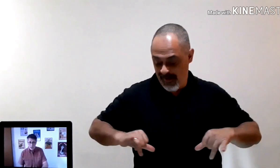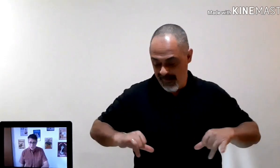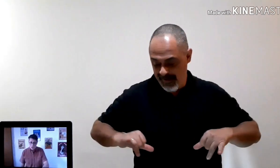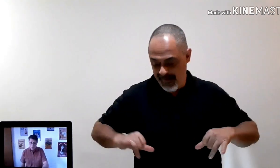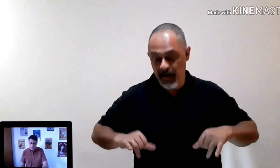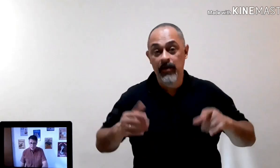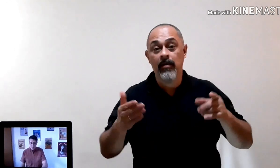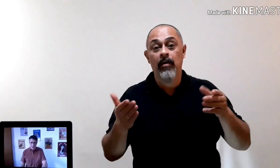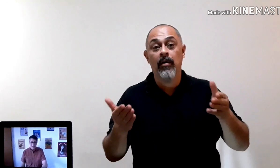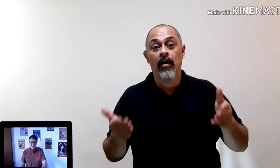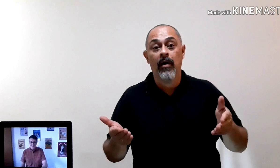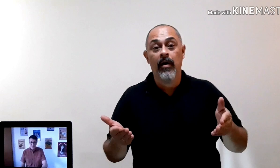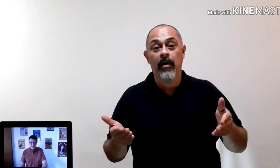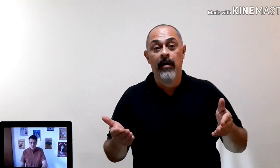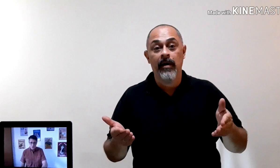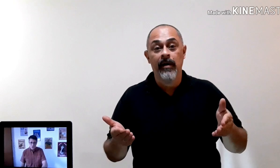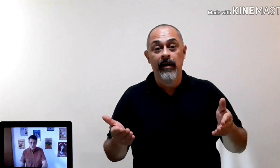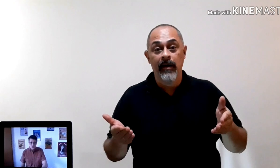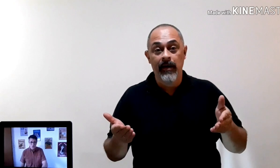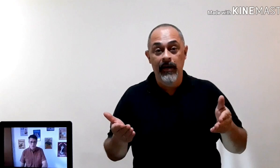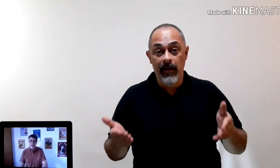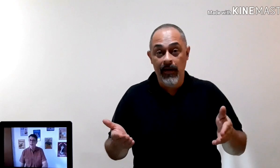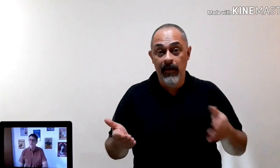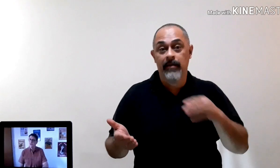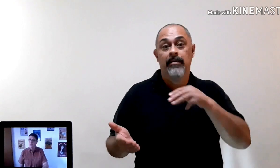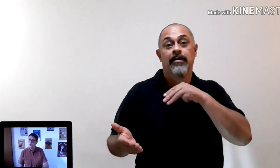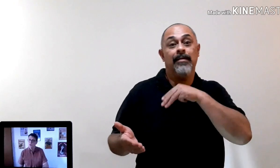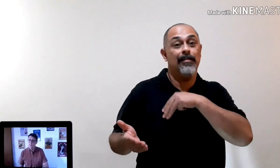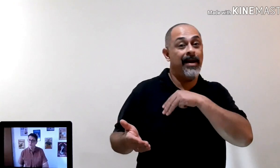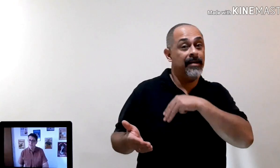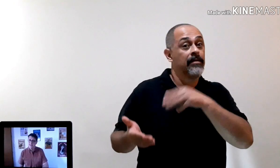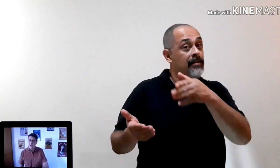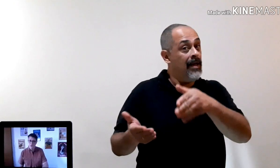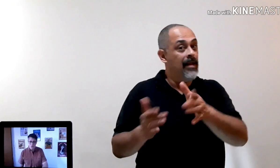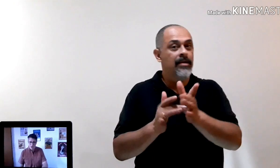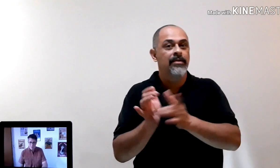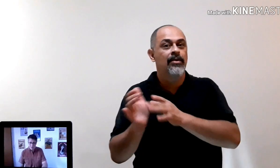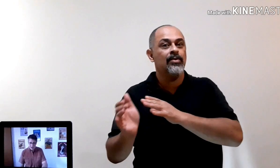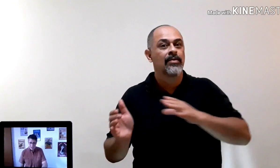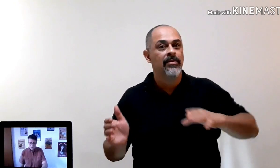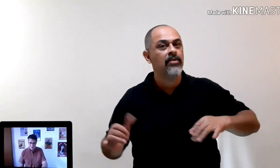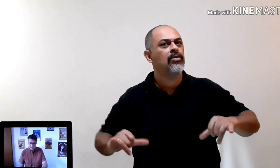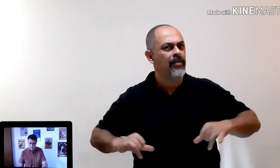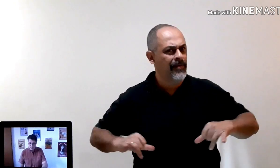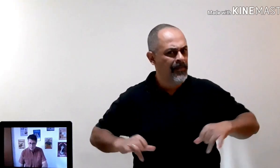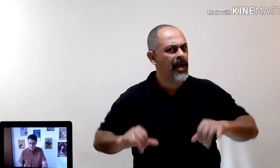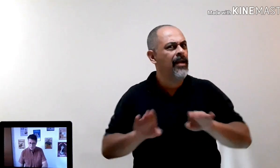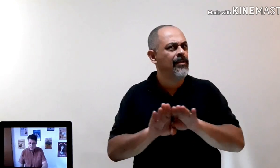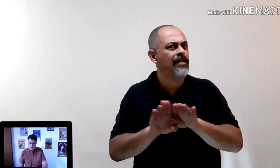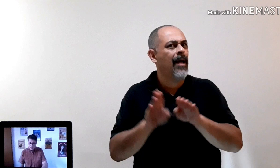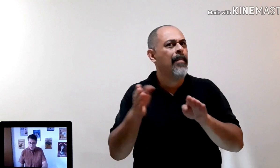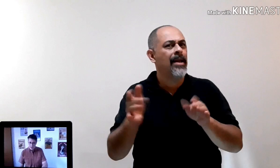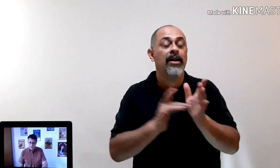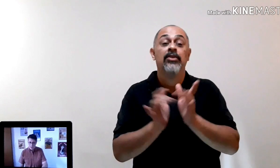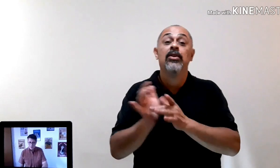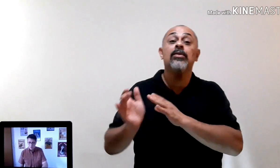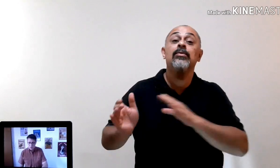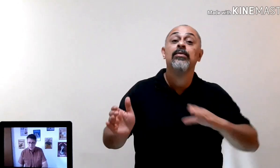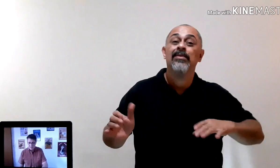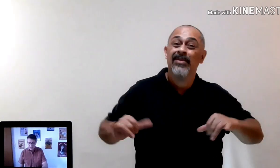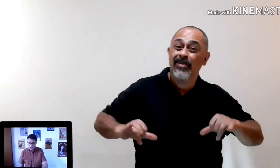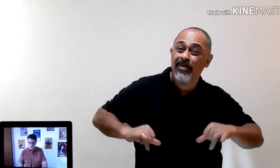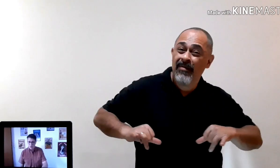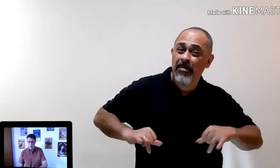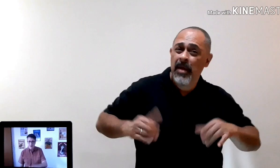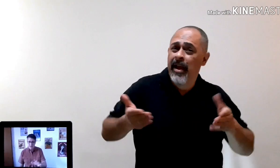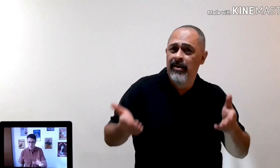4, a gente tem a tentação de Jesus, quando ele é levado para o deserto, o diabo vai lá e o tenta, não é? E ele